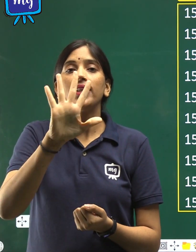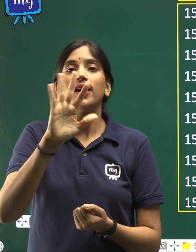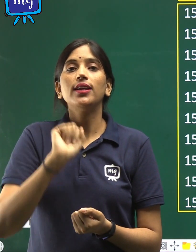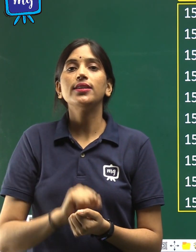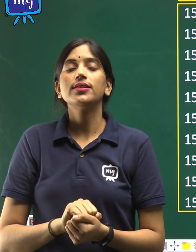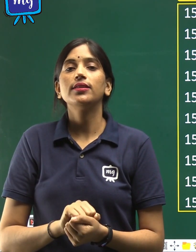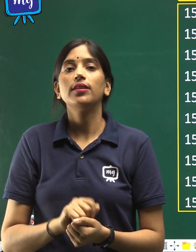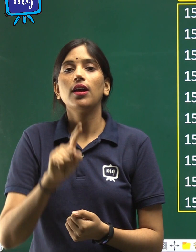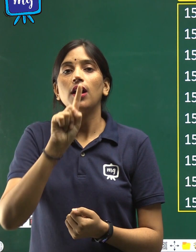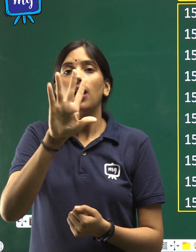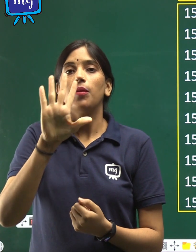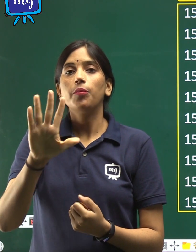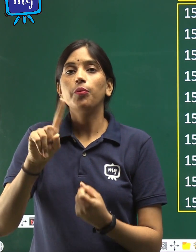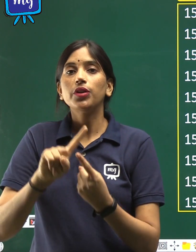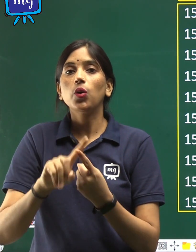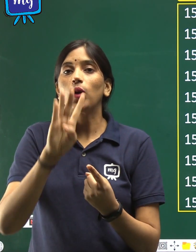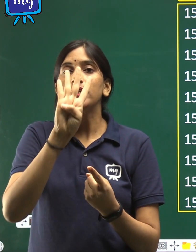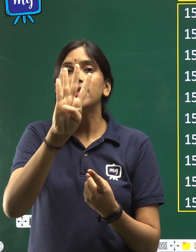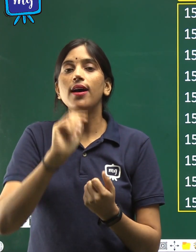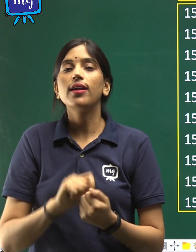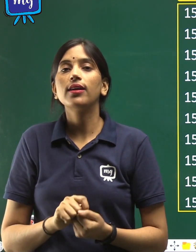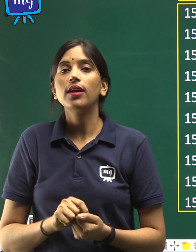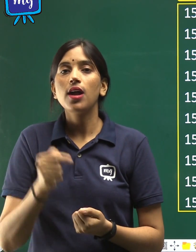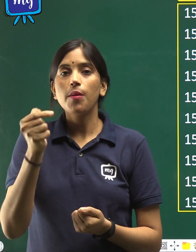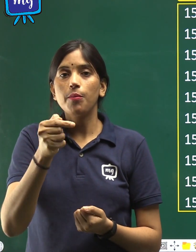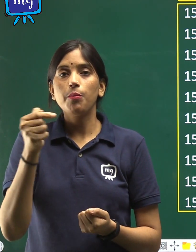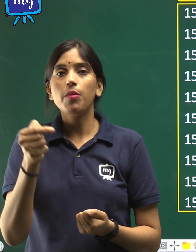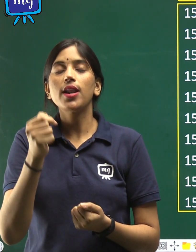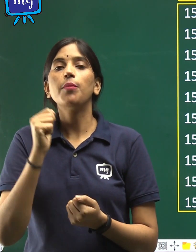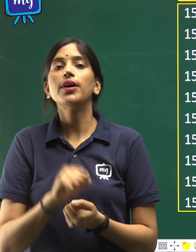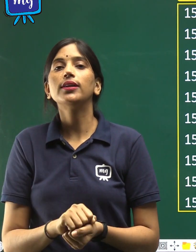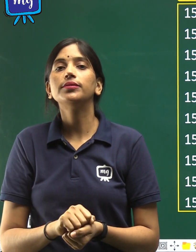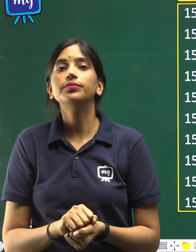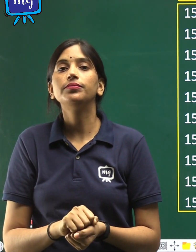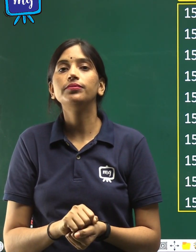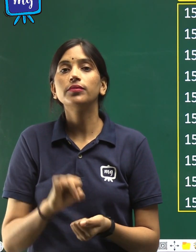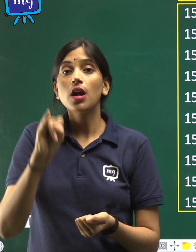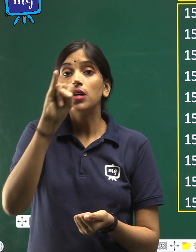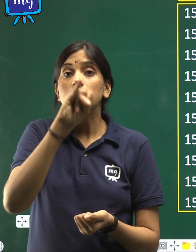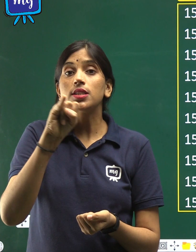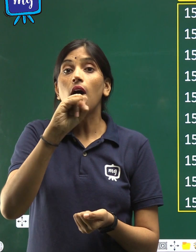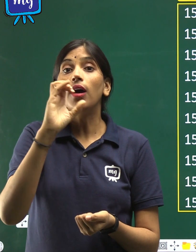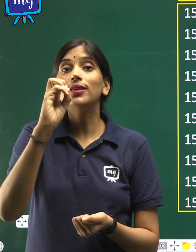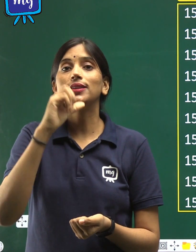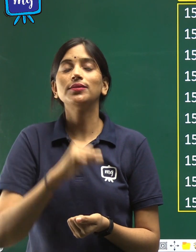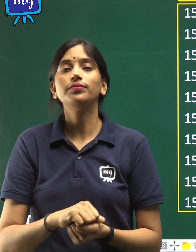45। 15 गुणा 4 बराबर 60।